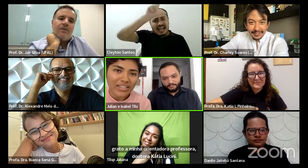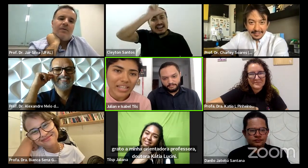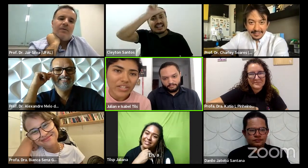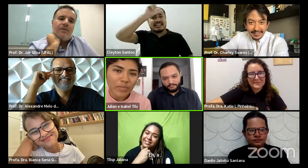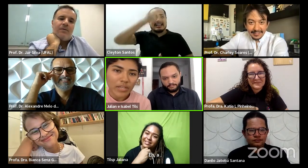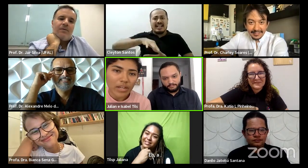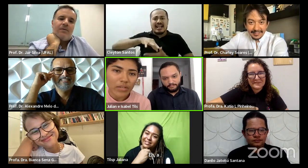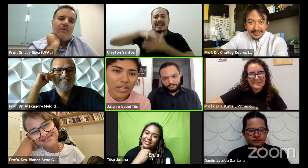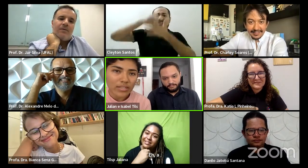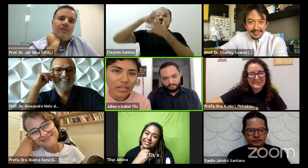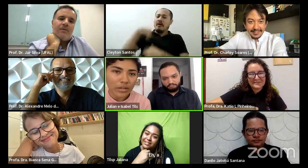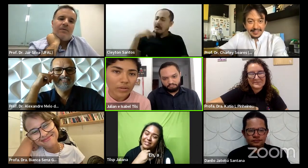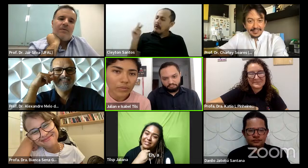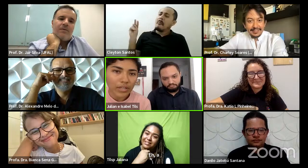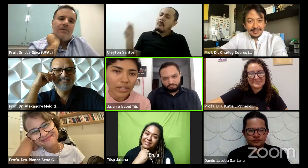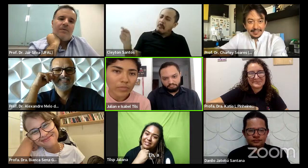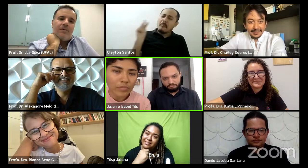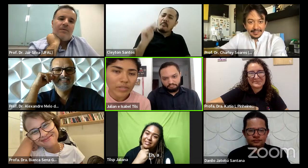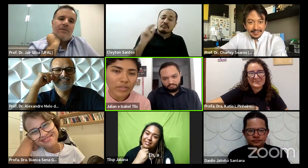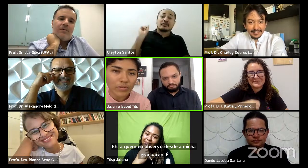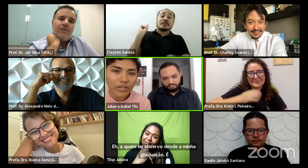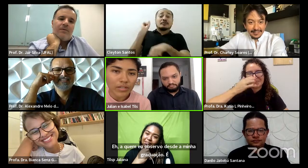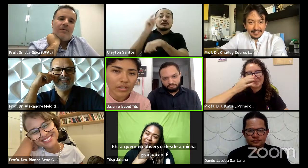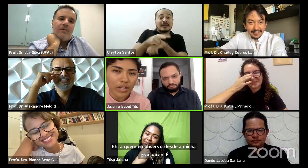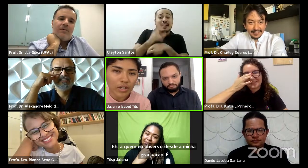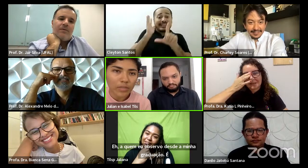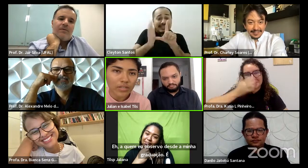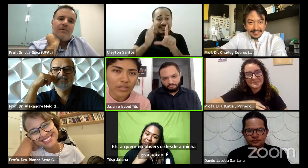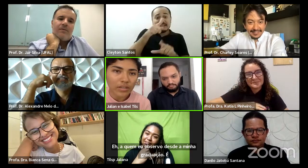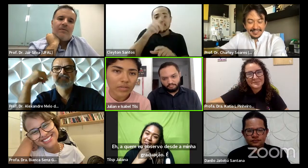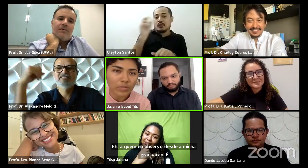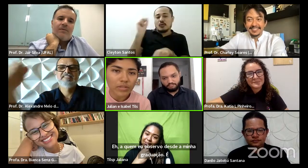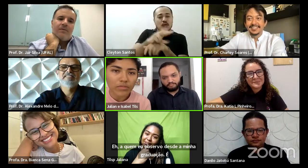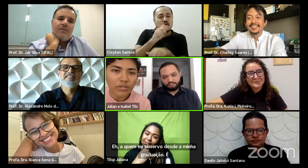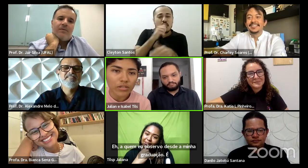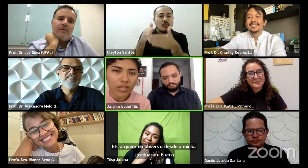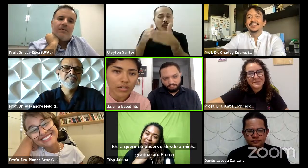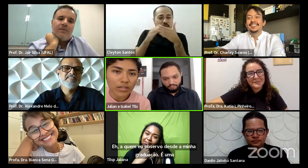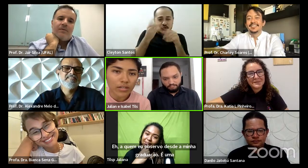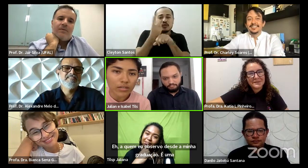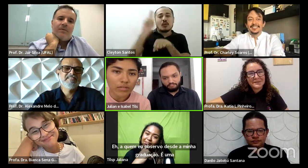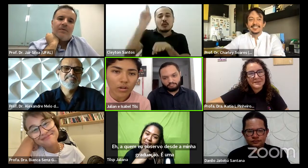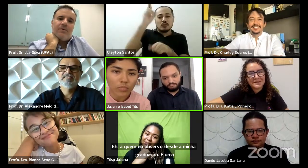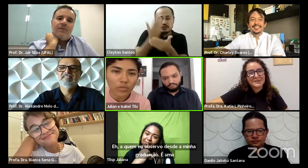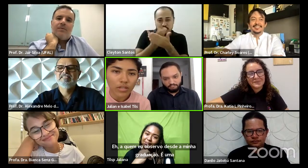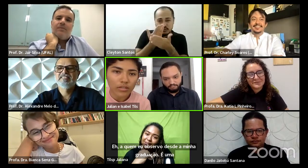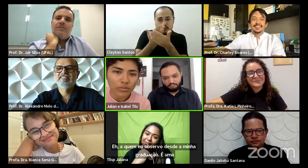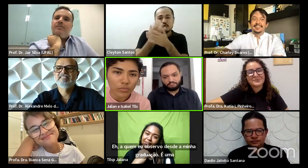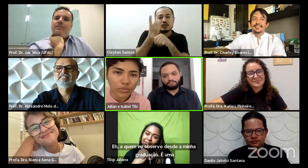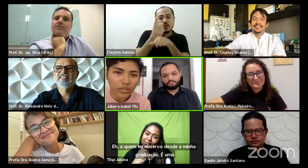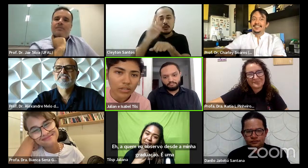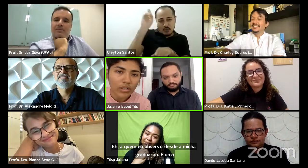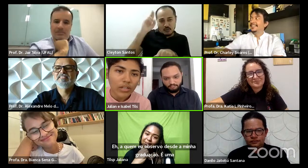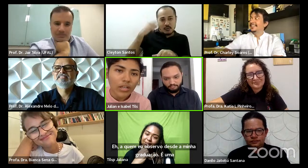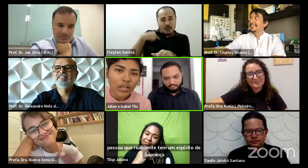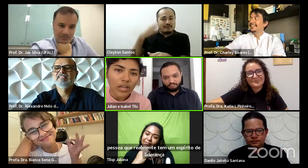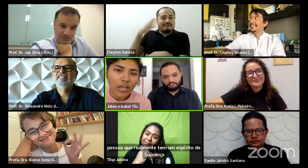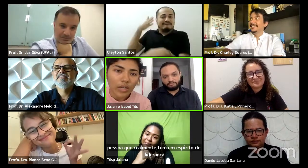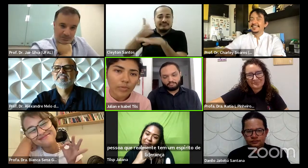observo desde a minha graduação. É uma pessoa que realmente tem um espírito de liderança dentro da comunidade